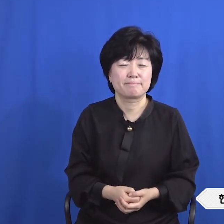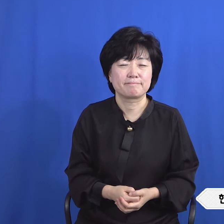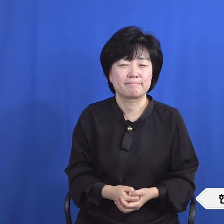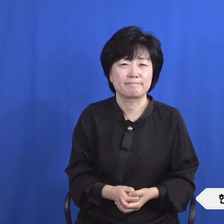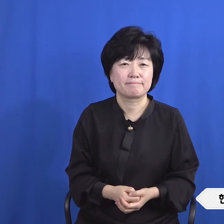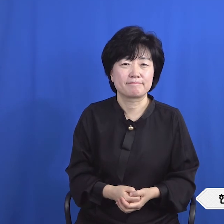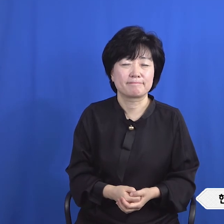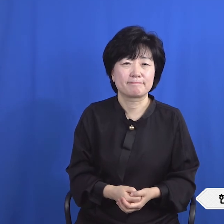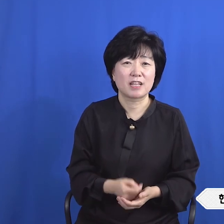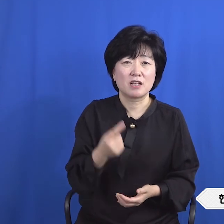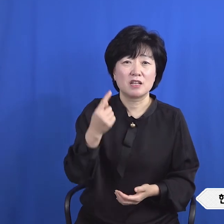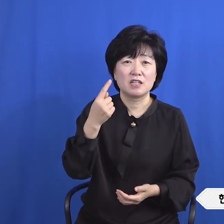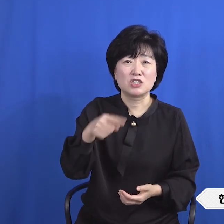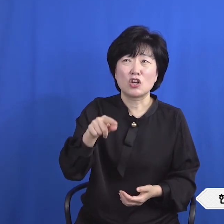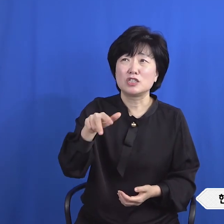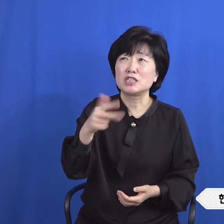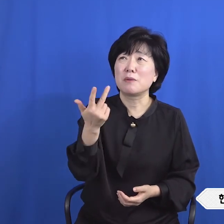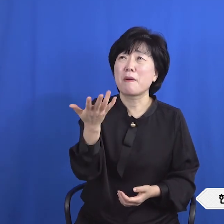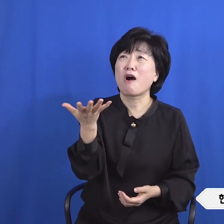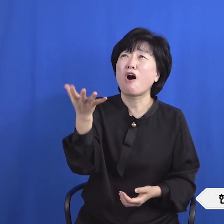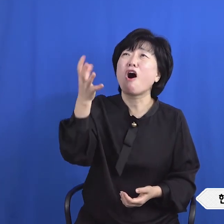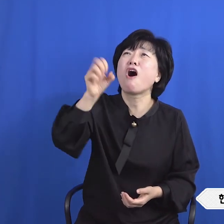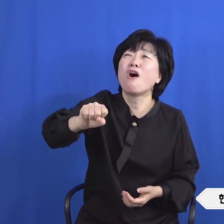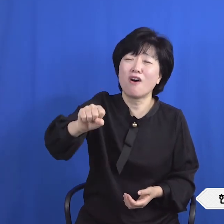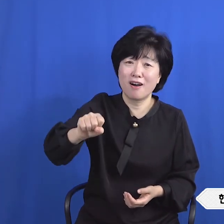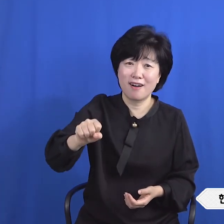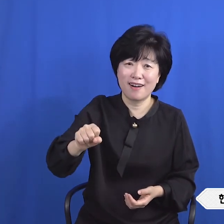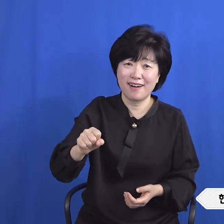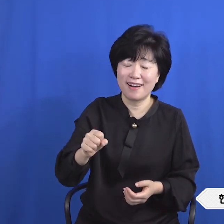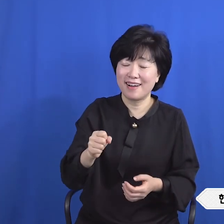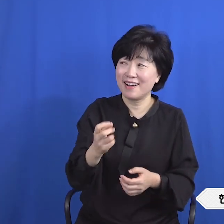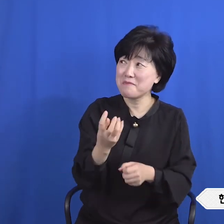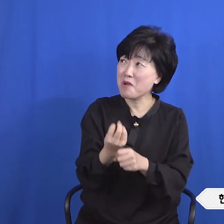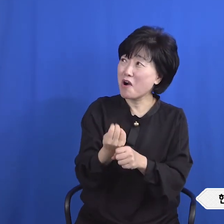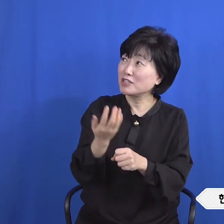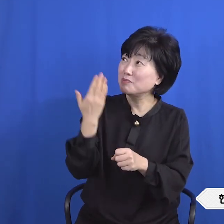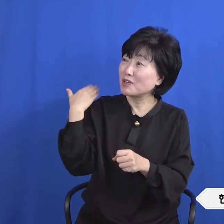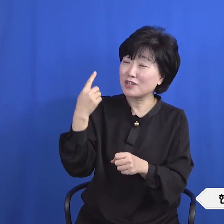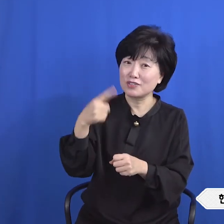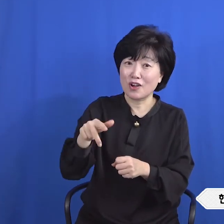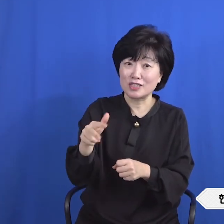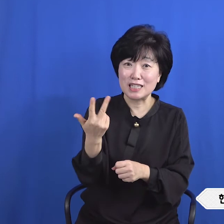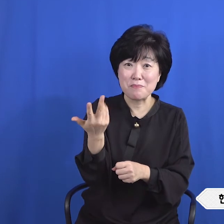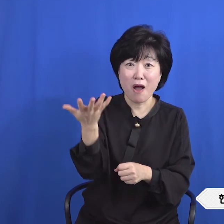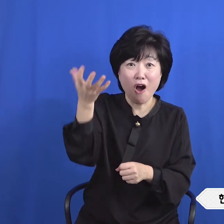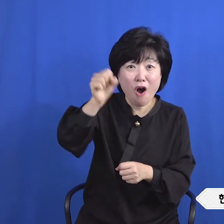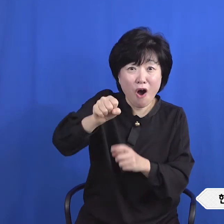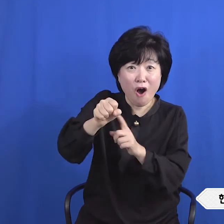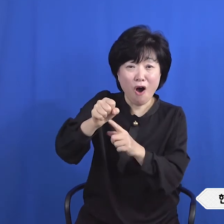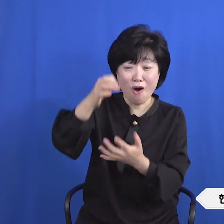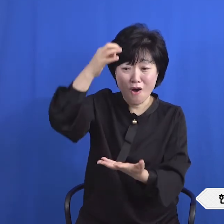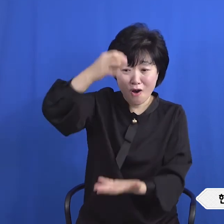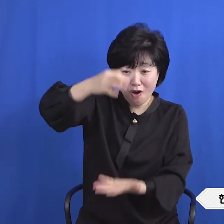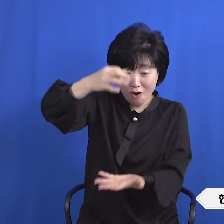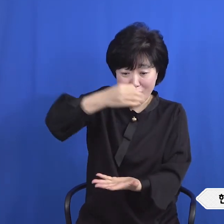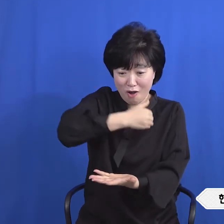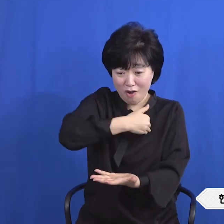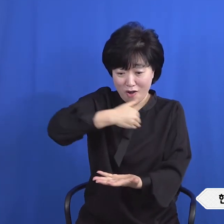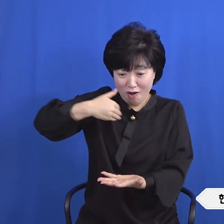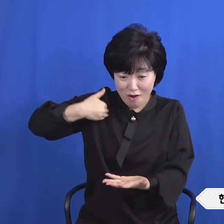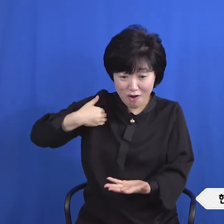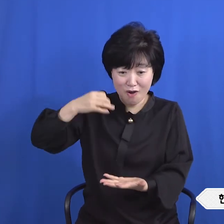여러분 1,700억이면 그 몇십 년 전에 1,700억인데 그 정도면 얼마나